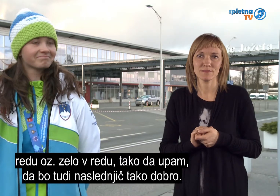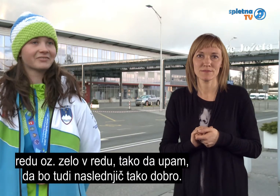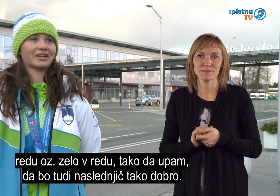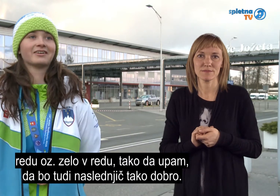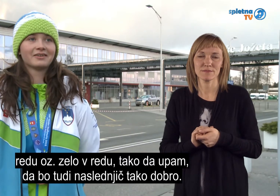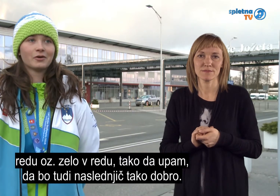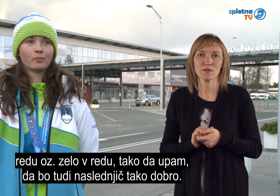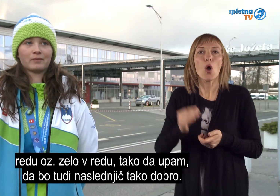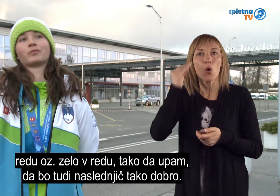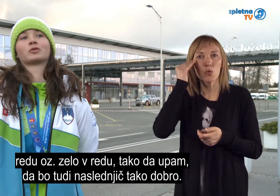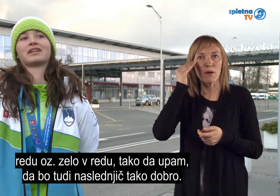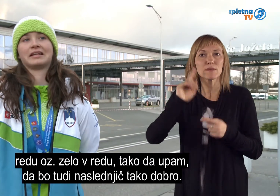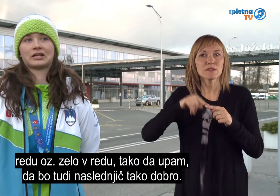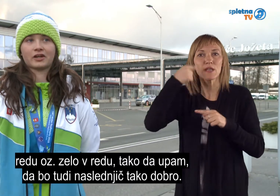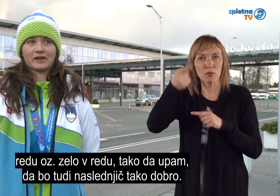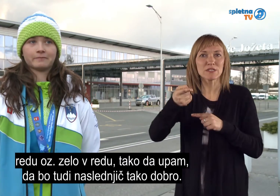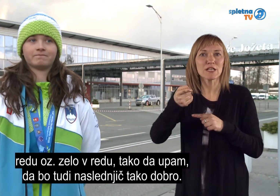Tako da upam, da bo tudi naslednjič tako fajn.